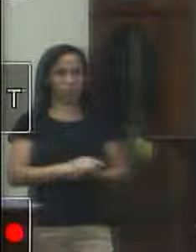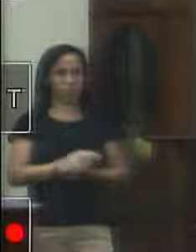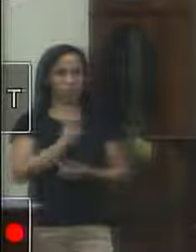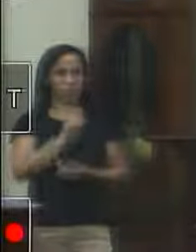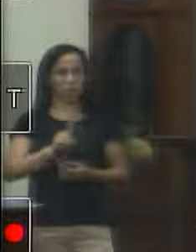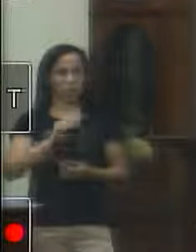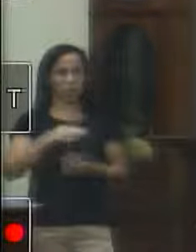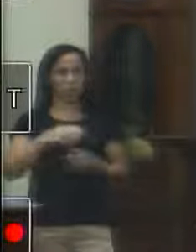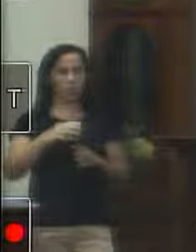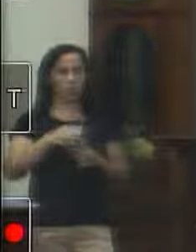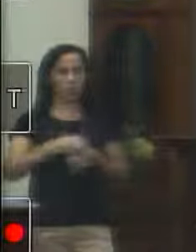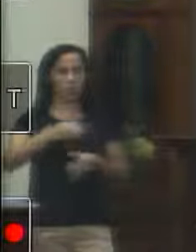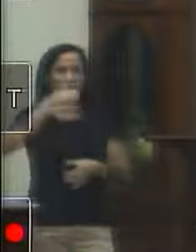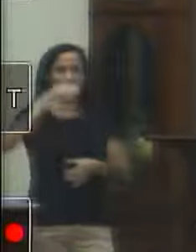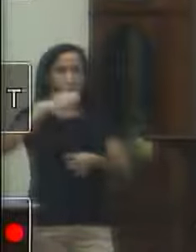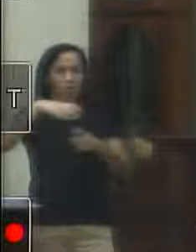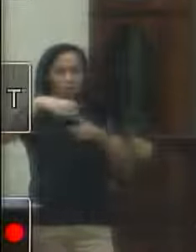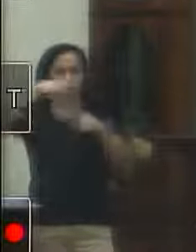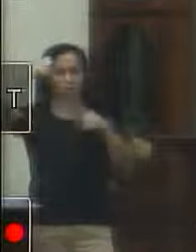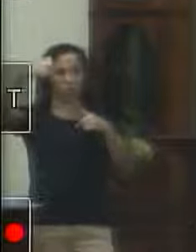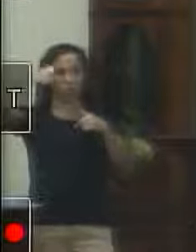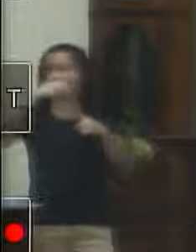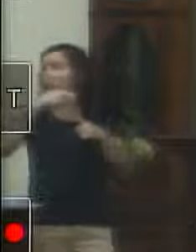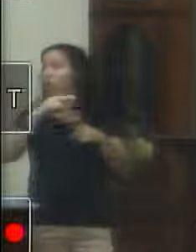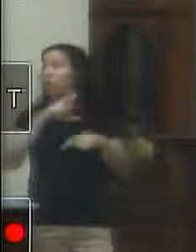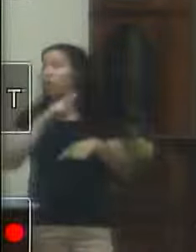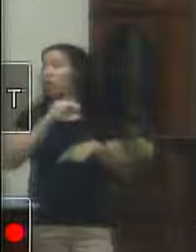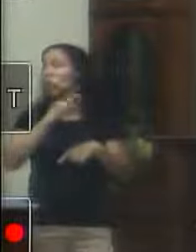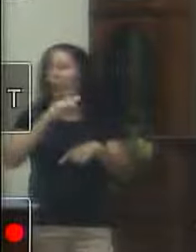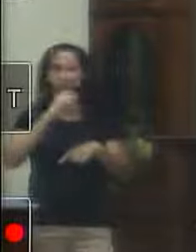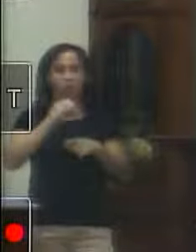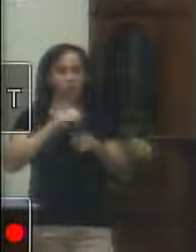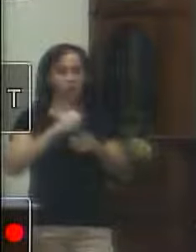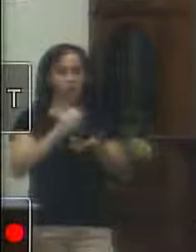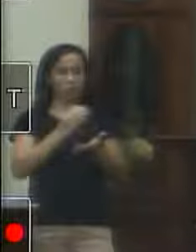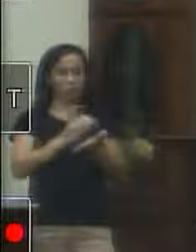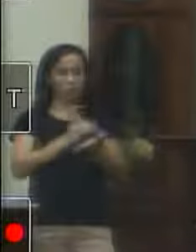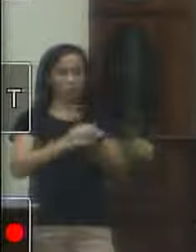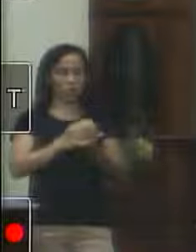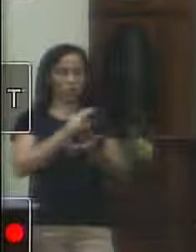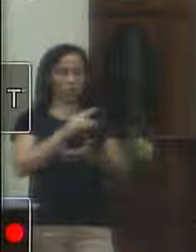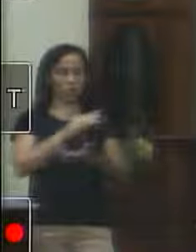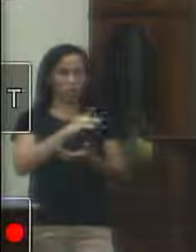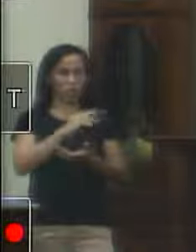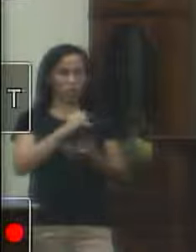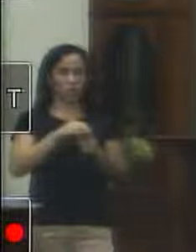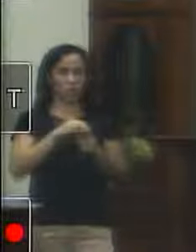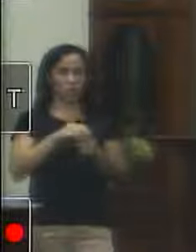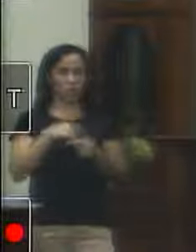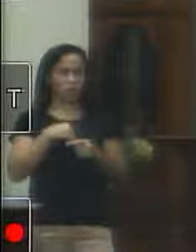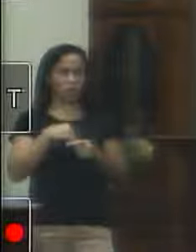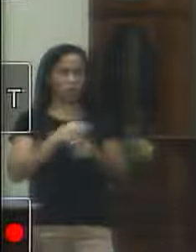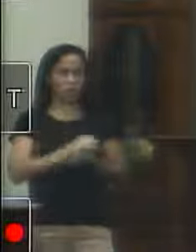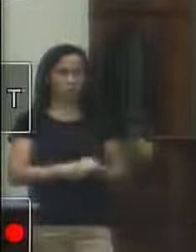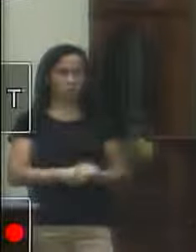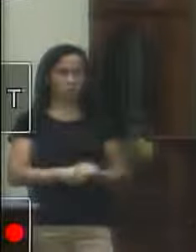garrafas de vidro, copos de vidro, né? O que para o